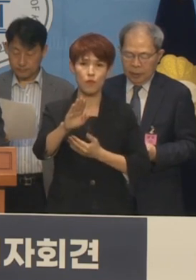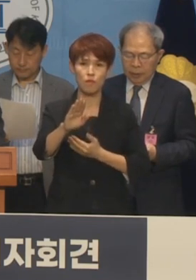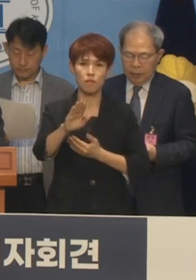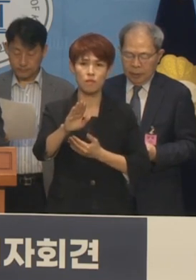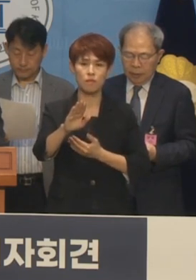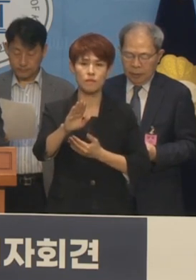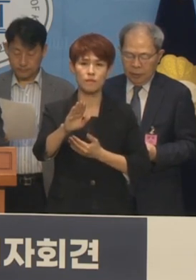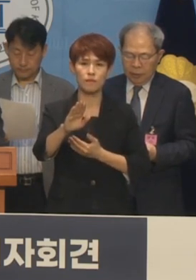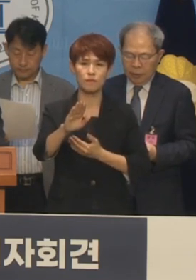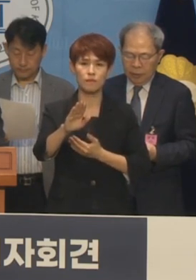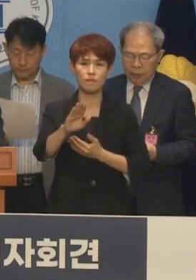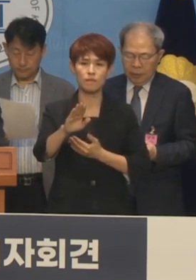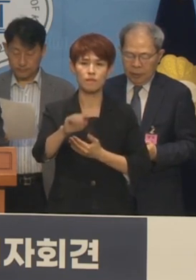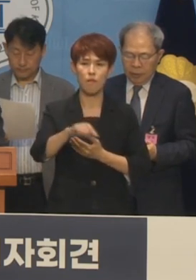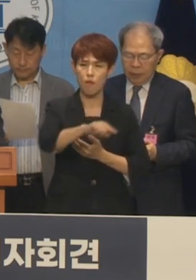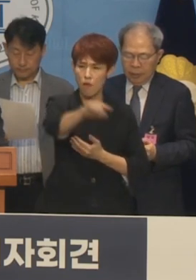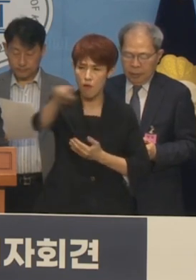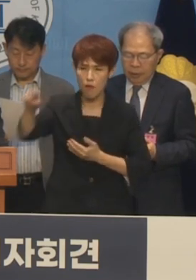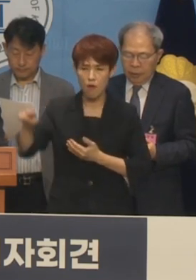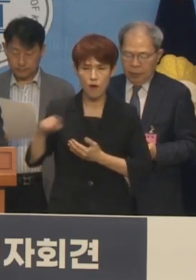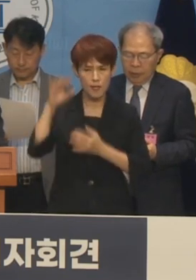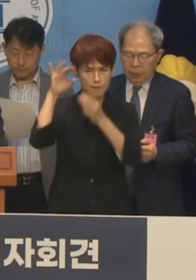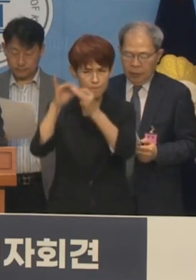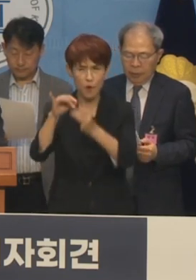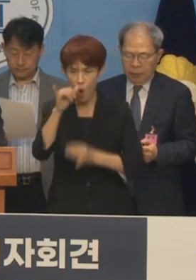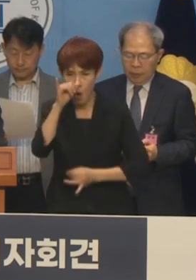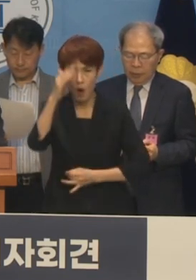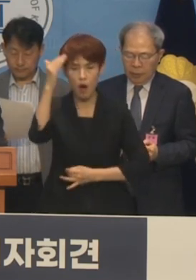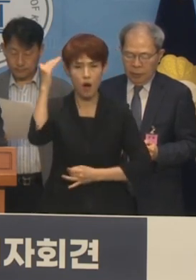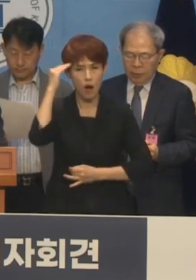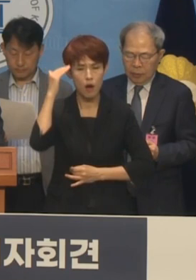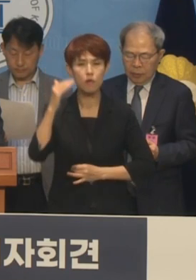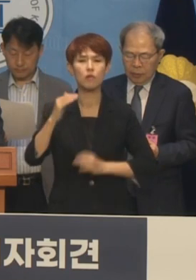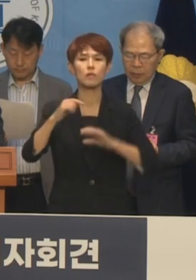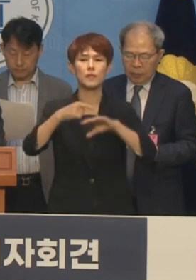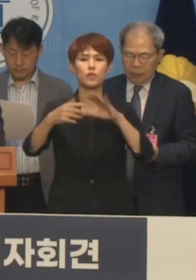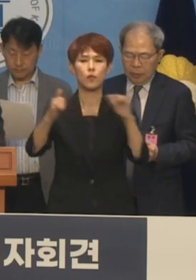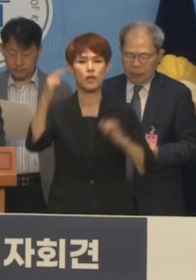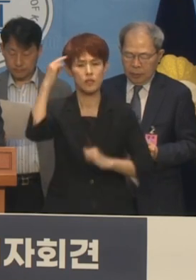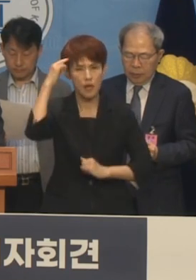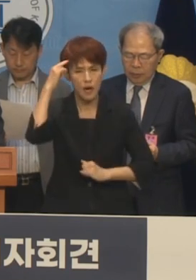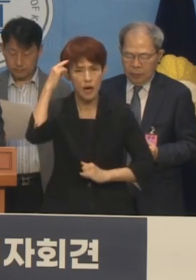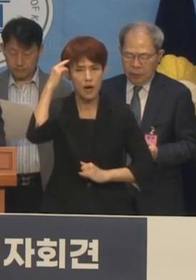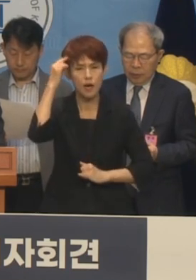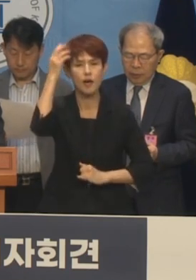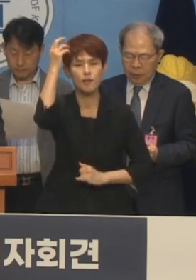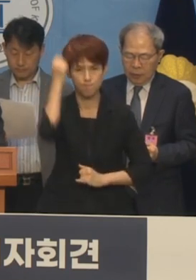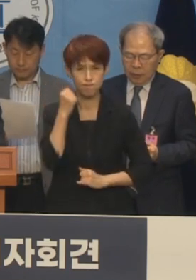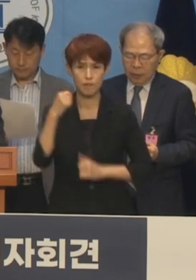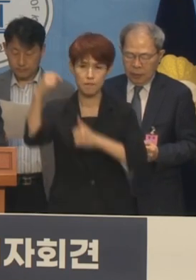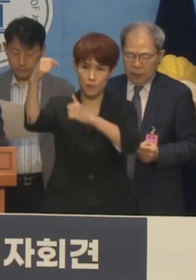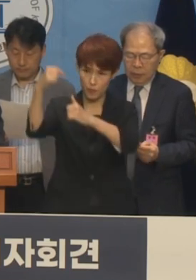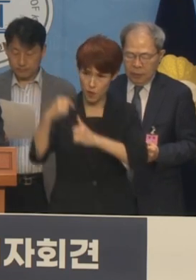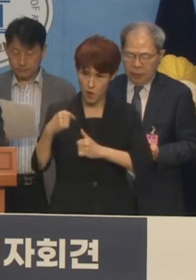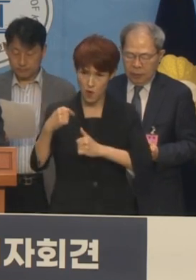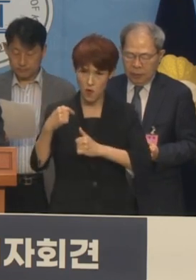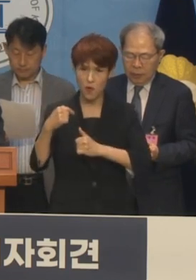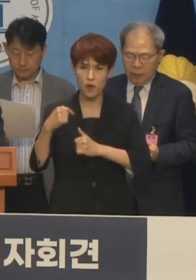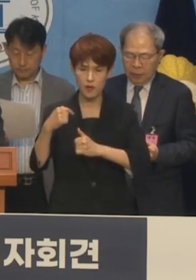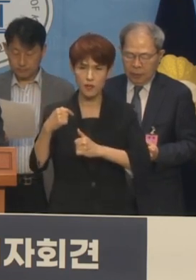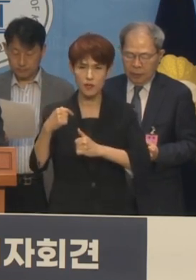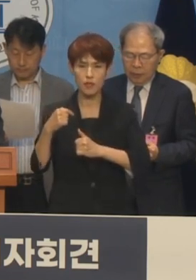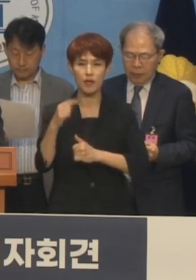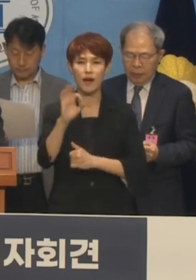찬성을 받는 여론이야말로 한민족의 뜻이요, 소리요, 또 명령이라는 도산